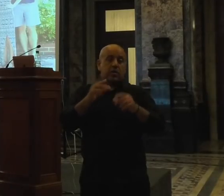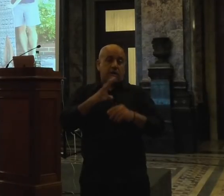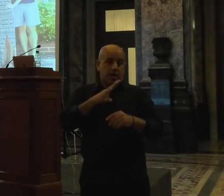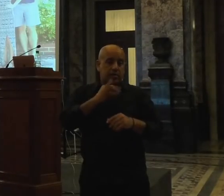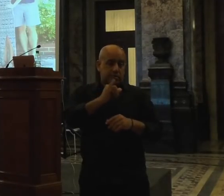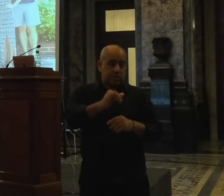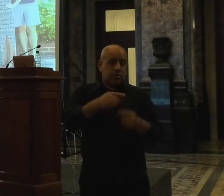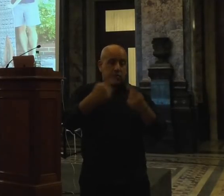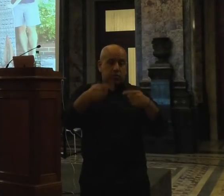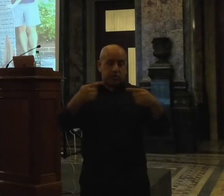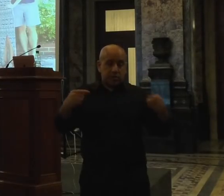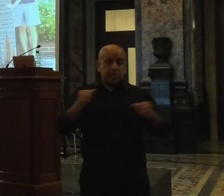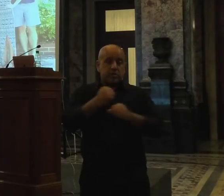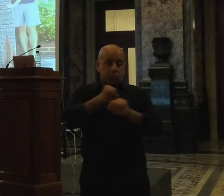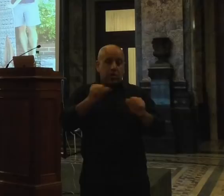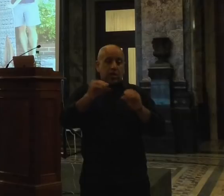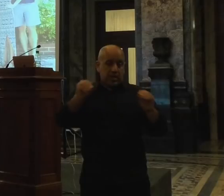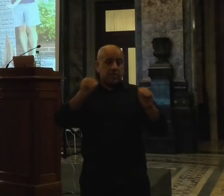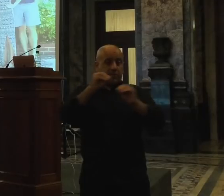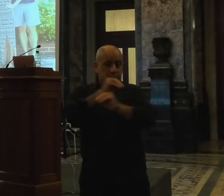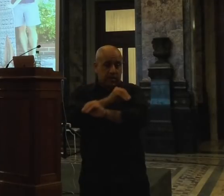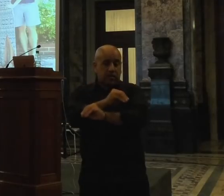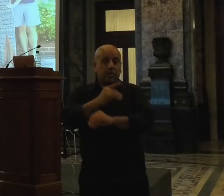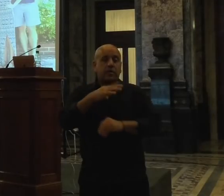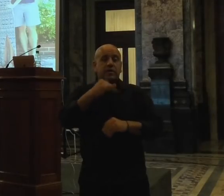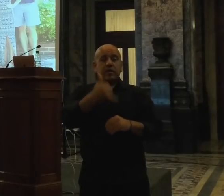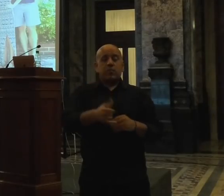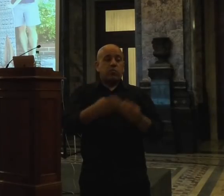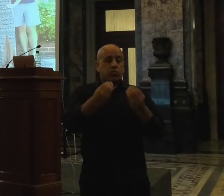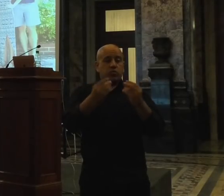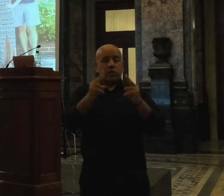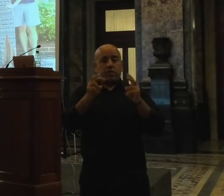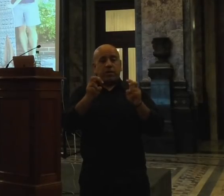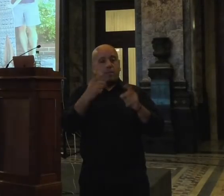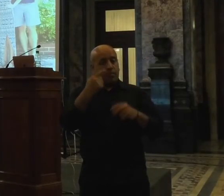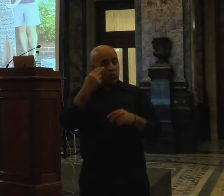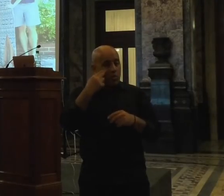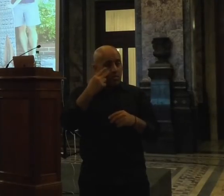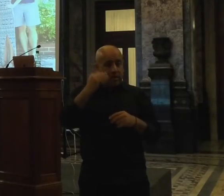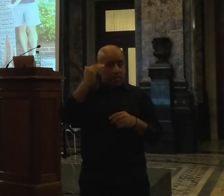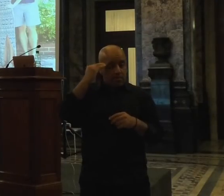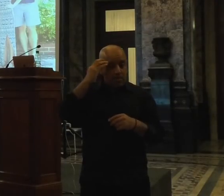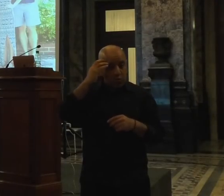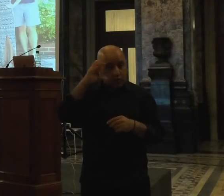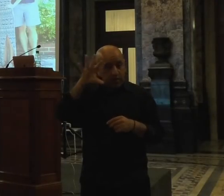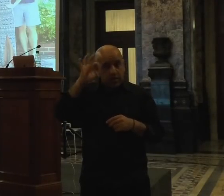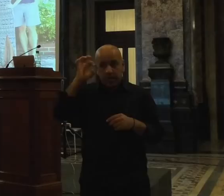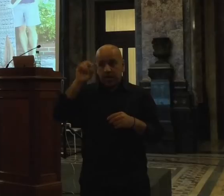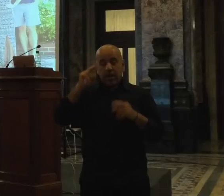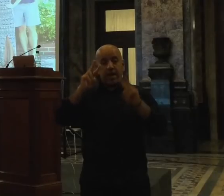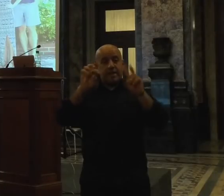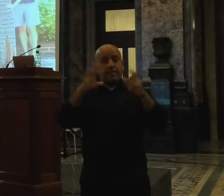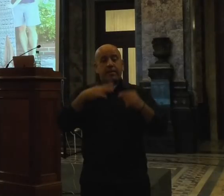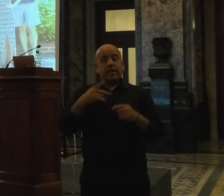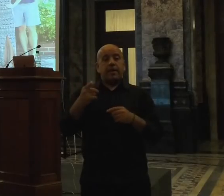pueden trasplantar fácilmente. Por ejemplo, sabemos que tenemos muchos déficits de memoria y que la gente toma muy en cuenta la memoria de